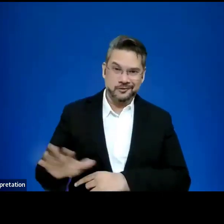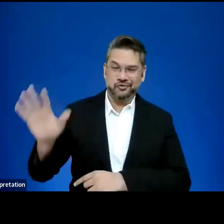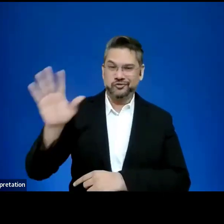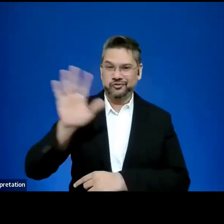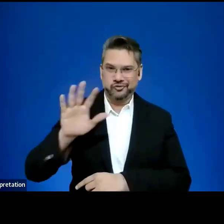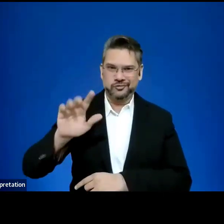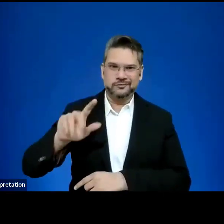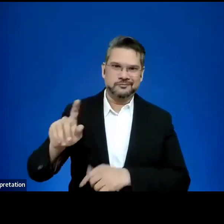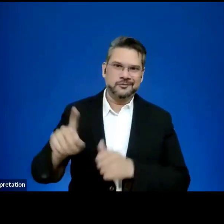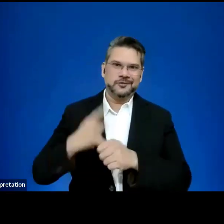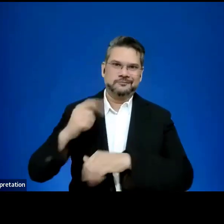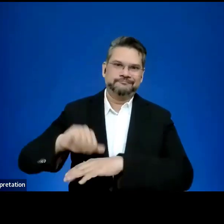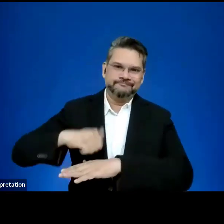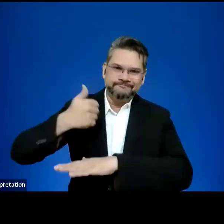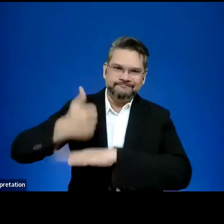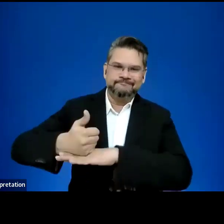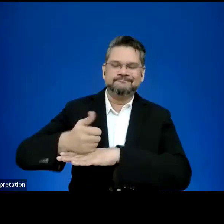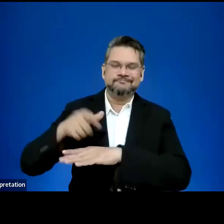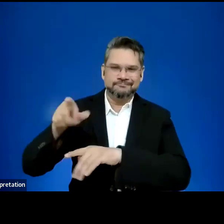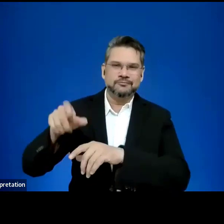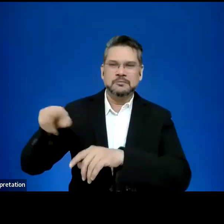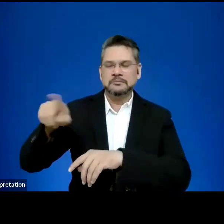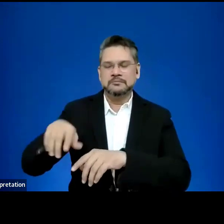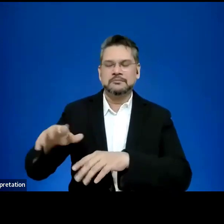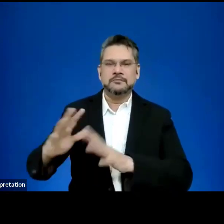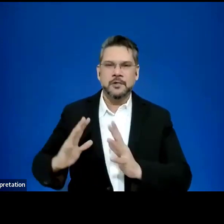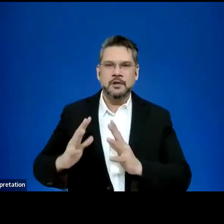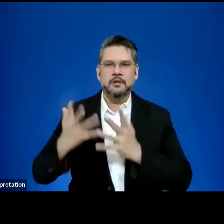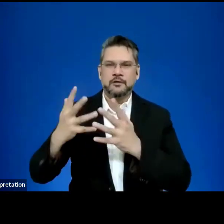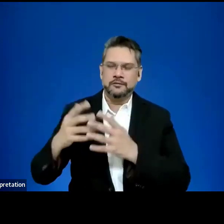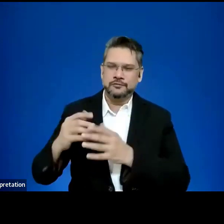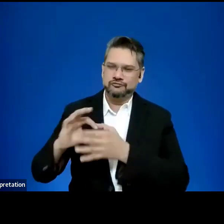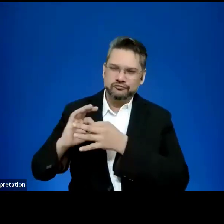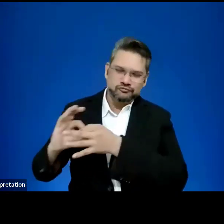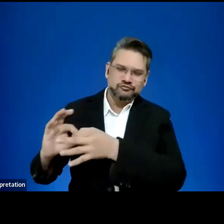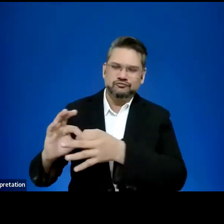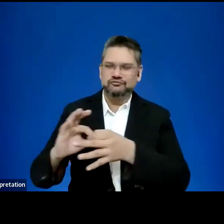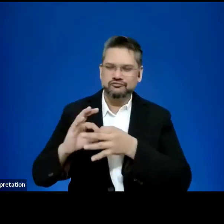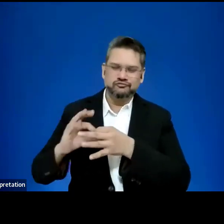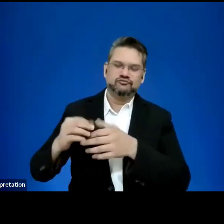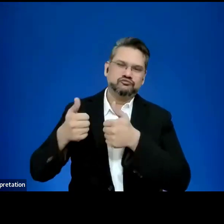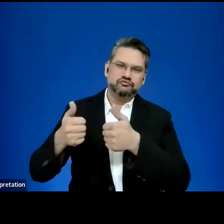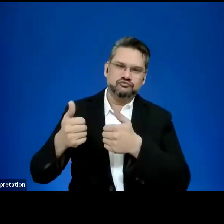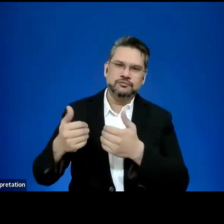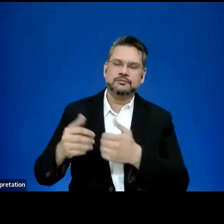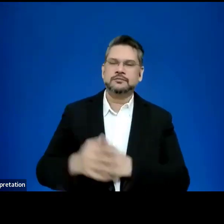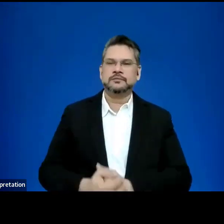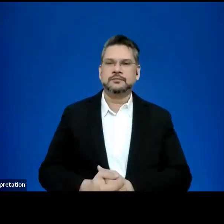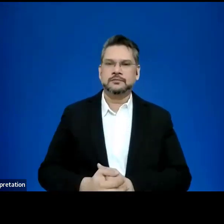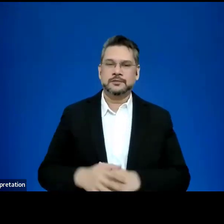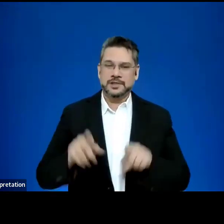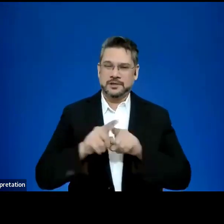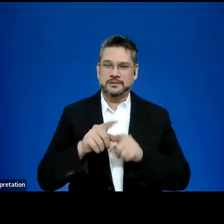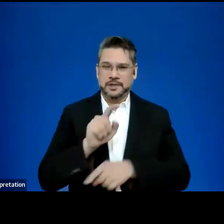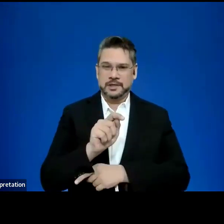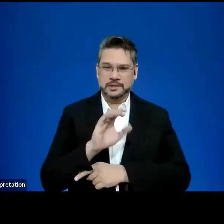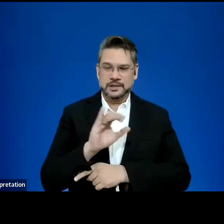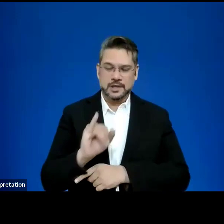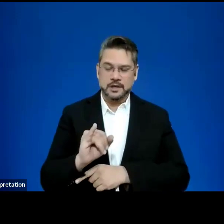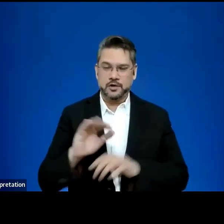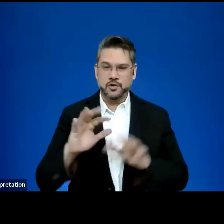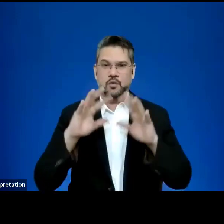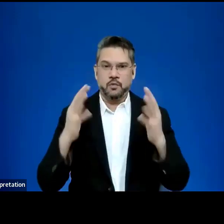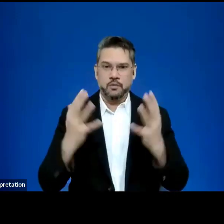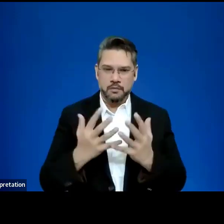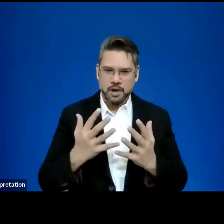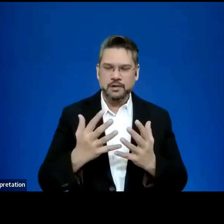在印度的创始人，以及我们 TCI 全部的这些成员，所有 TCI 全